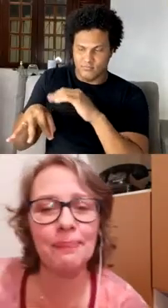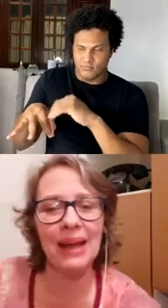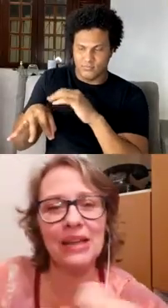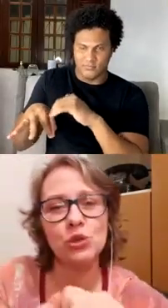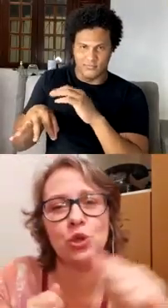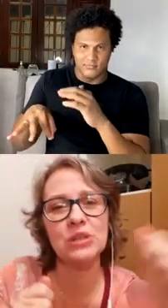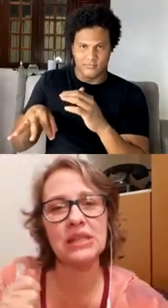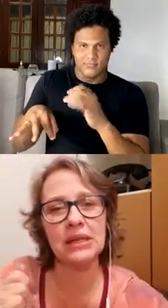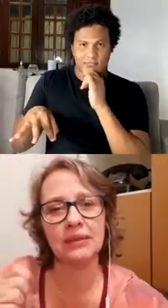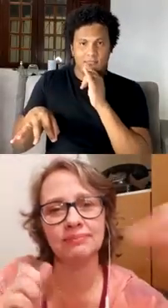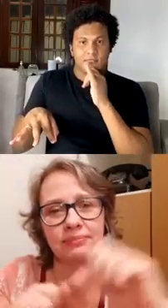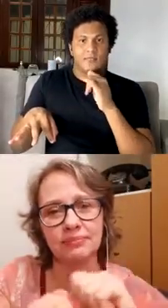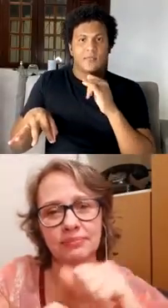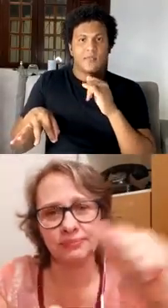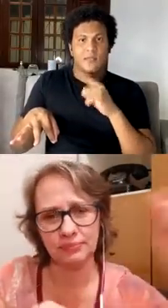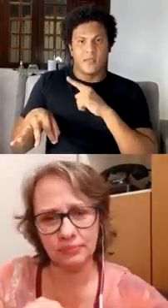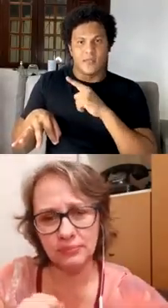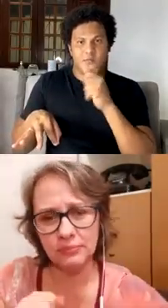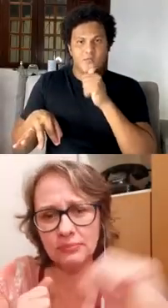aquele plástico de cozinha,